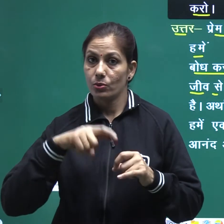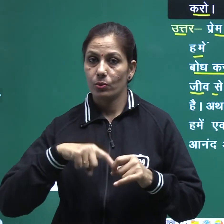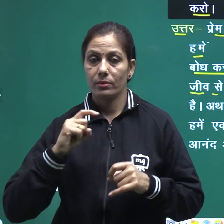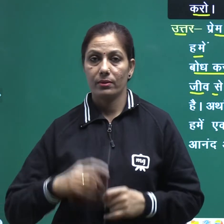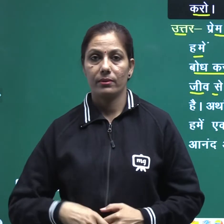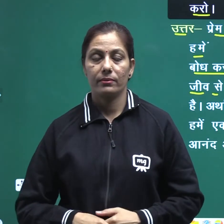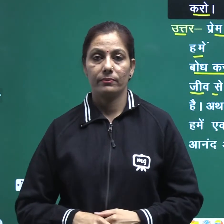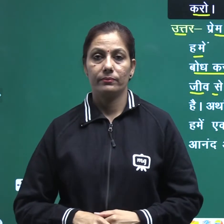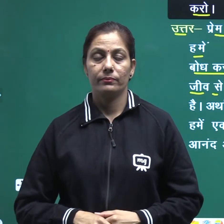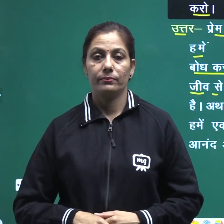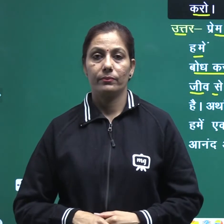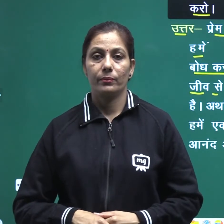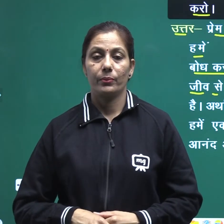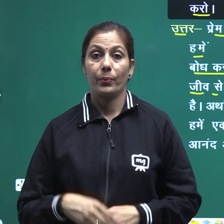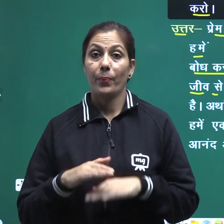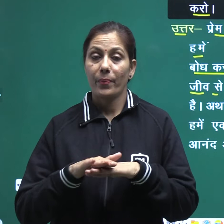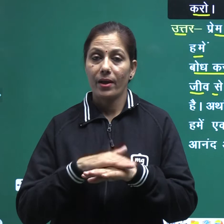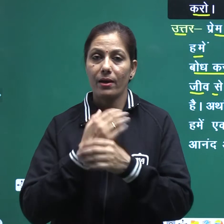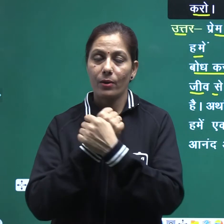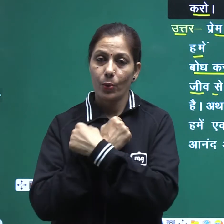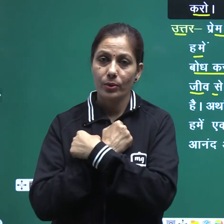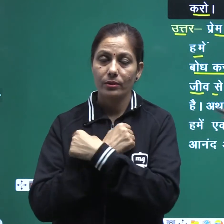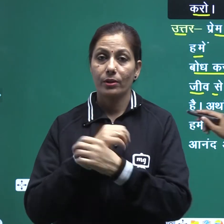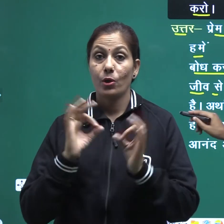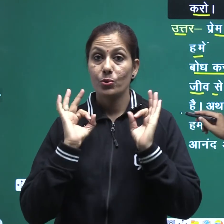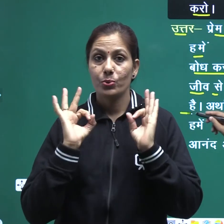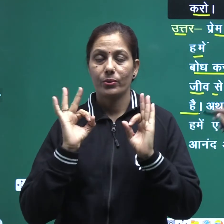है ए प्रेम सुंदर है